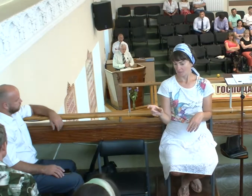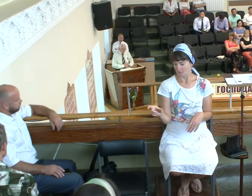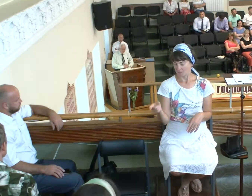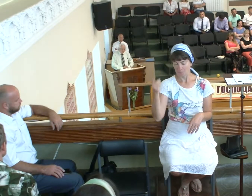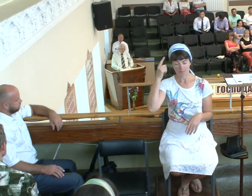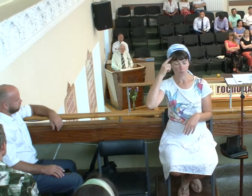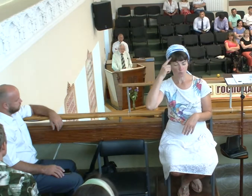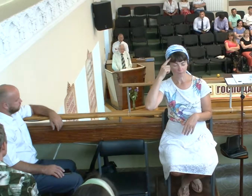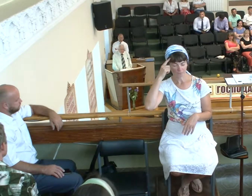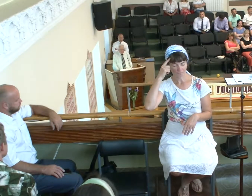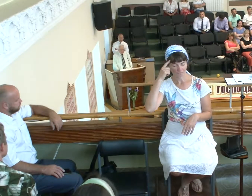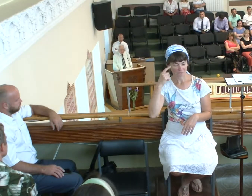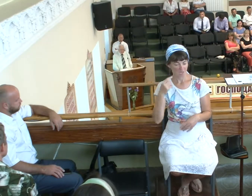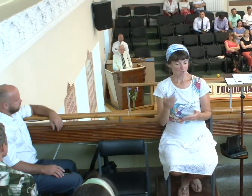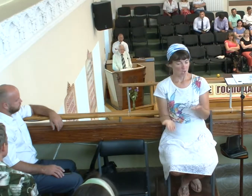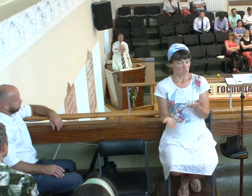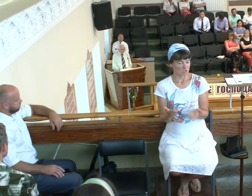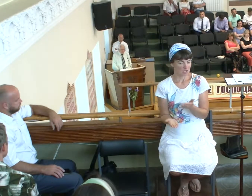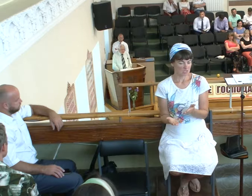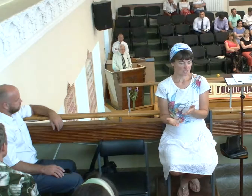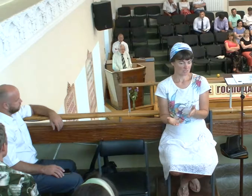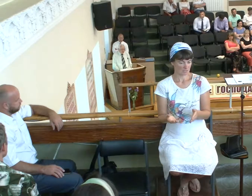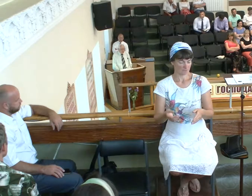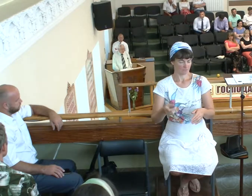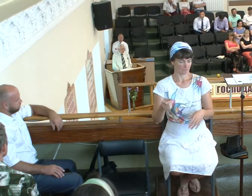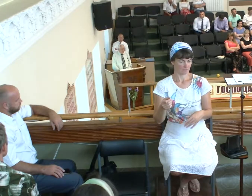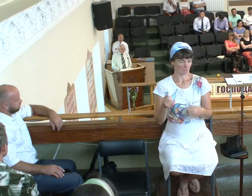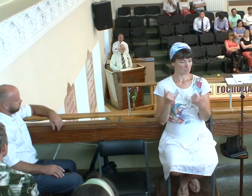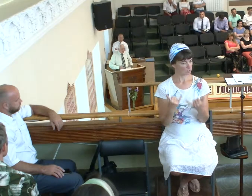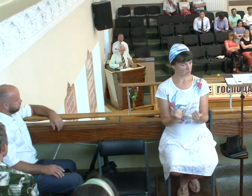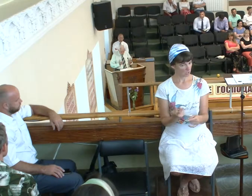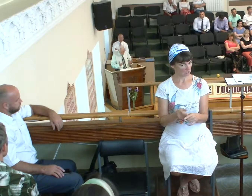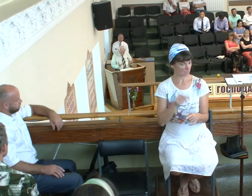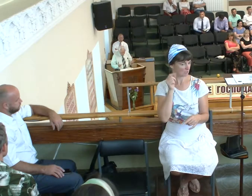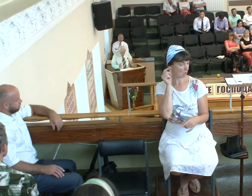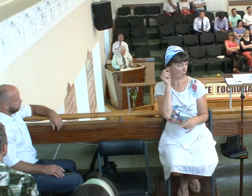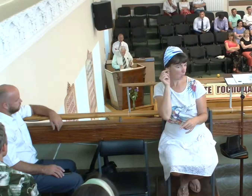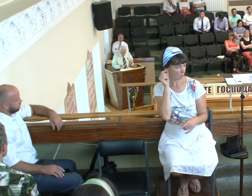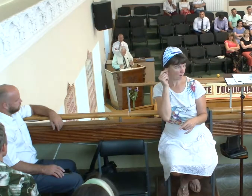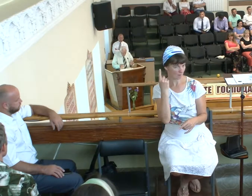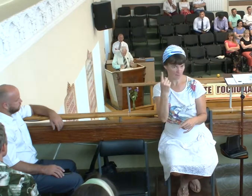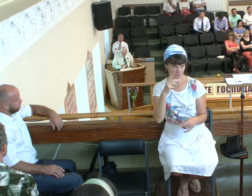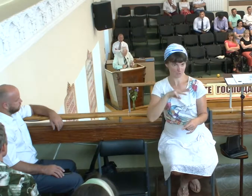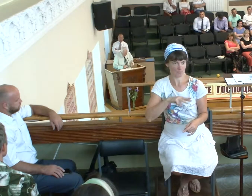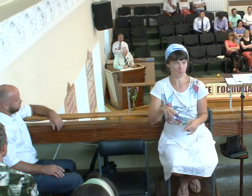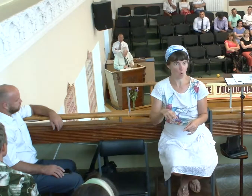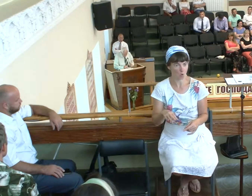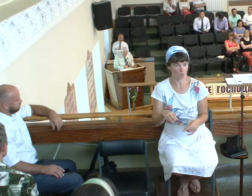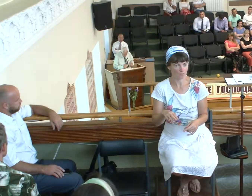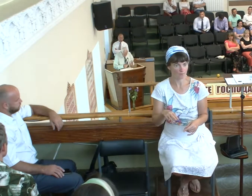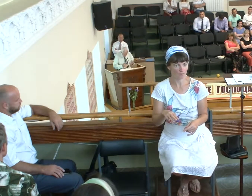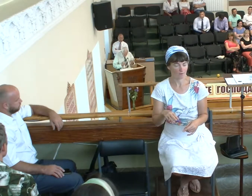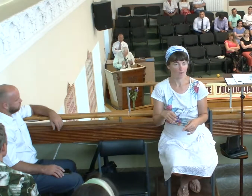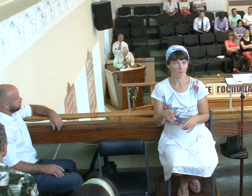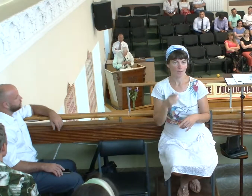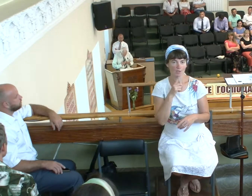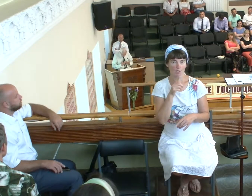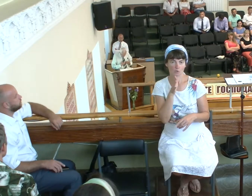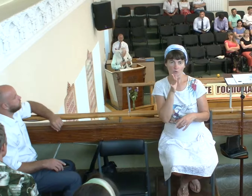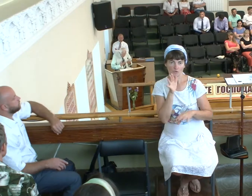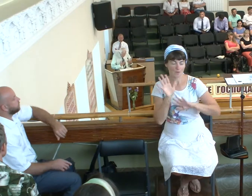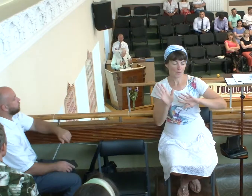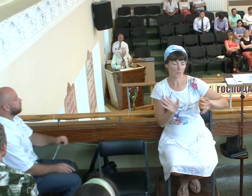какую-то имела для него лично. Друзья дорогие, но мы читаем здесь,